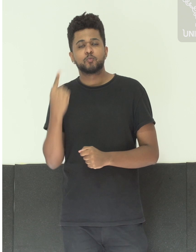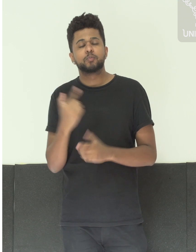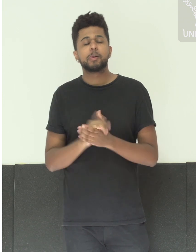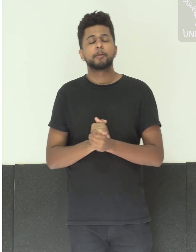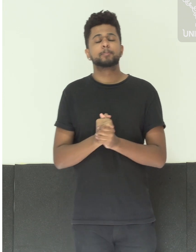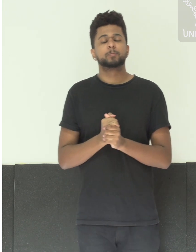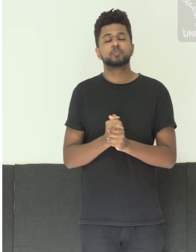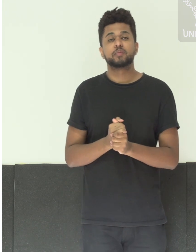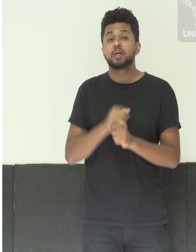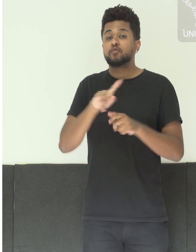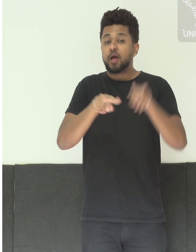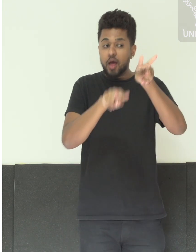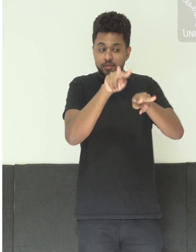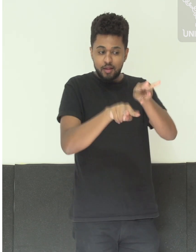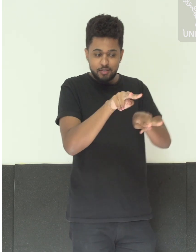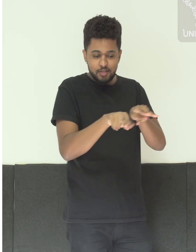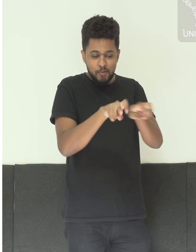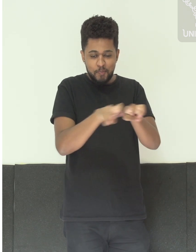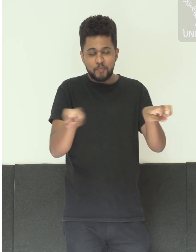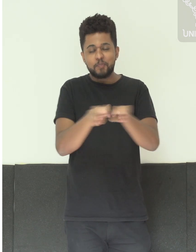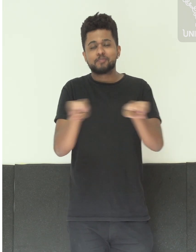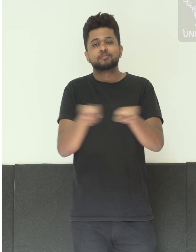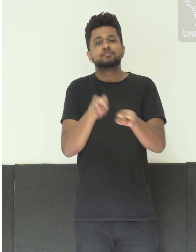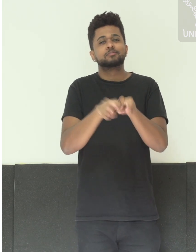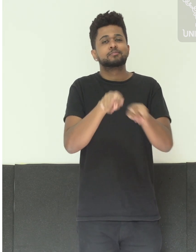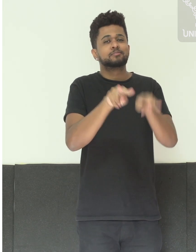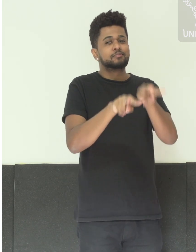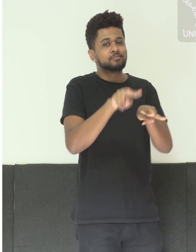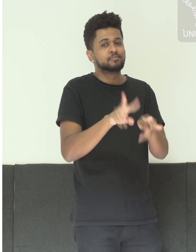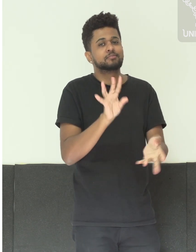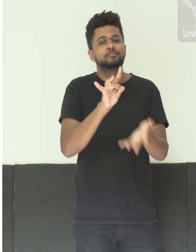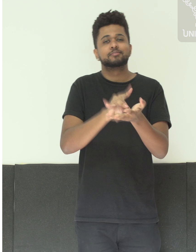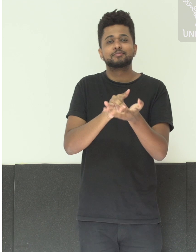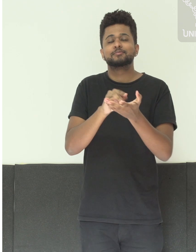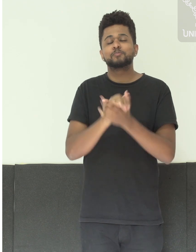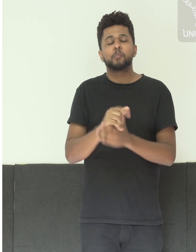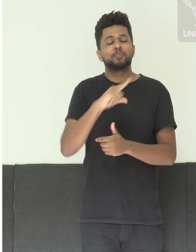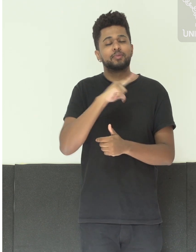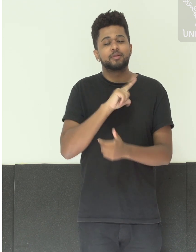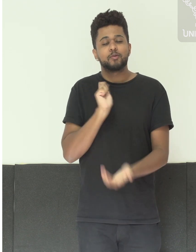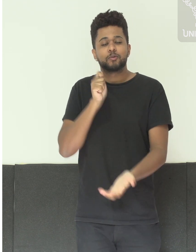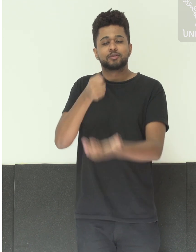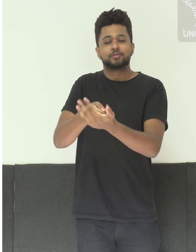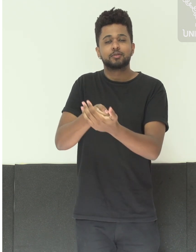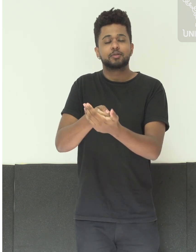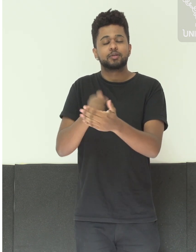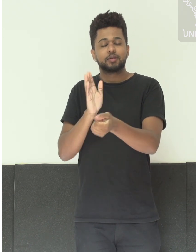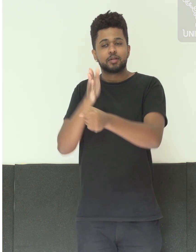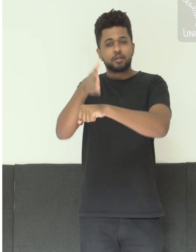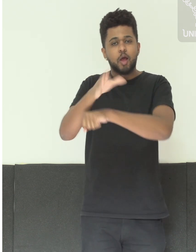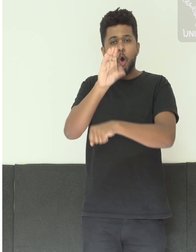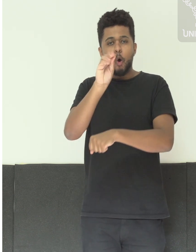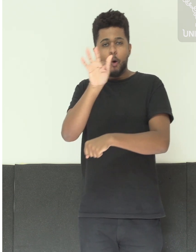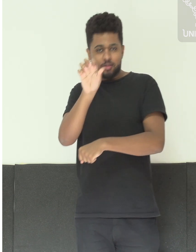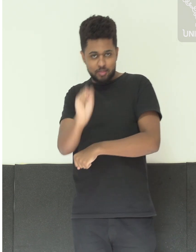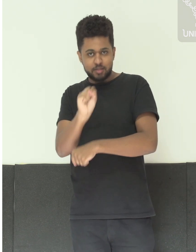7.3.7.1 Serão analisados pela banca de verificação e validação os requisitos obrigatórios para ingresso nas